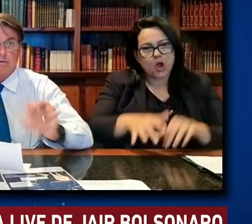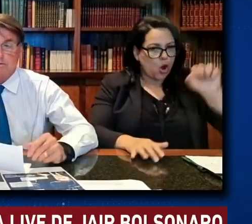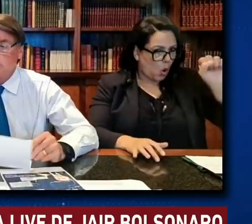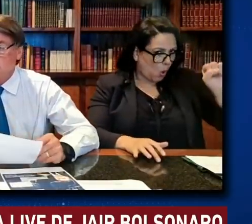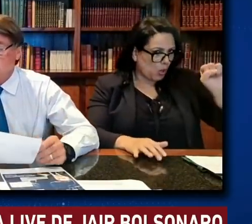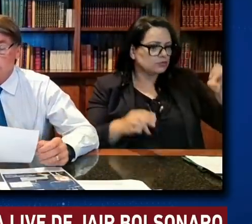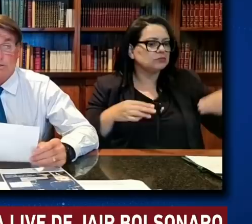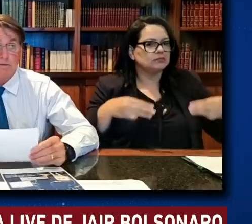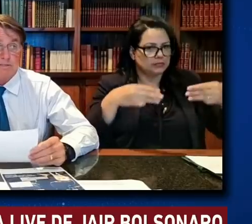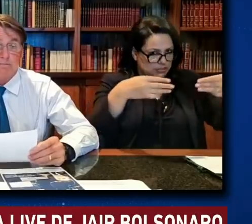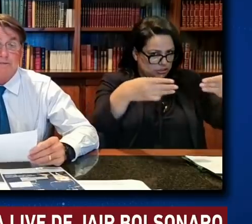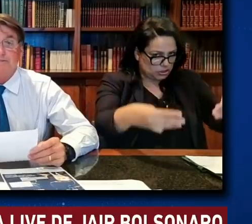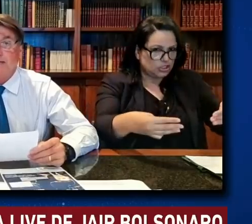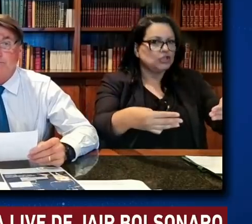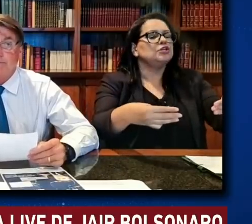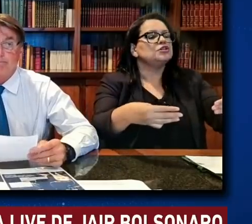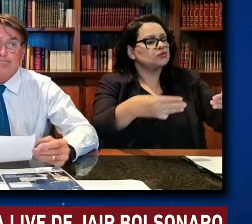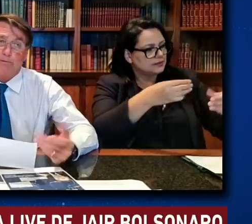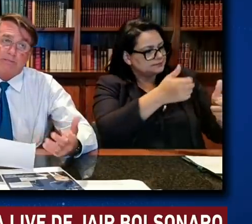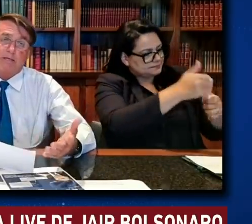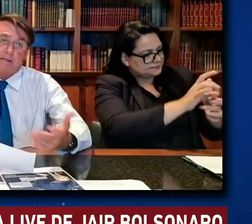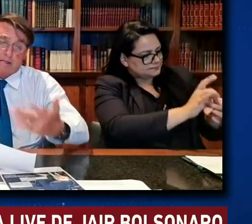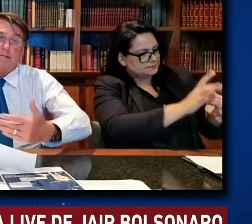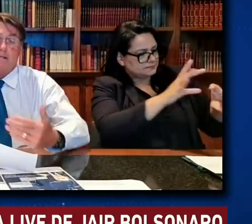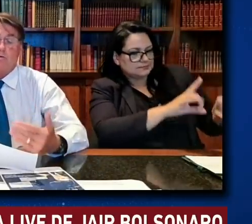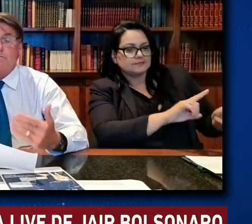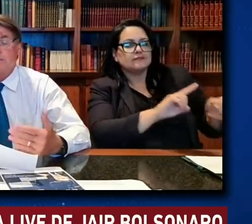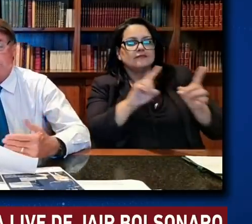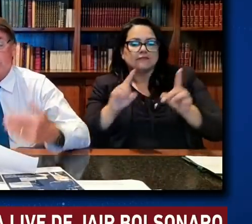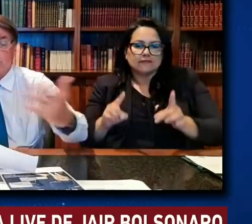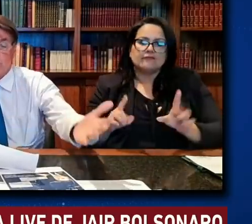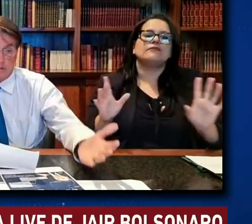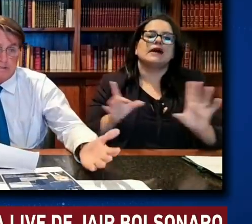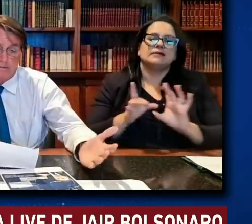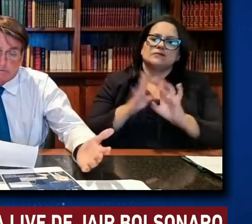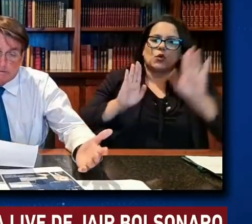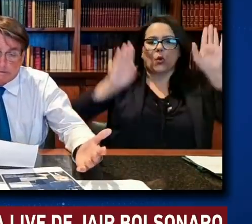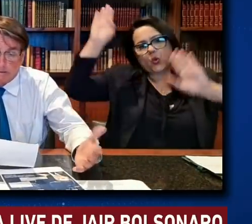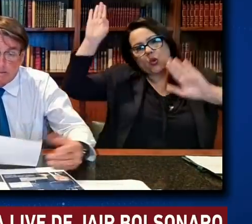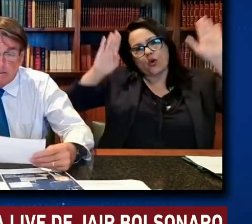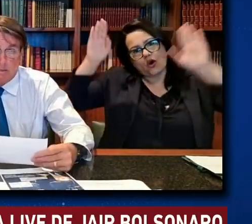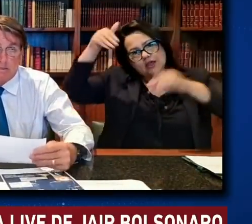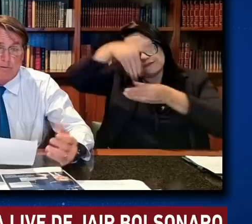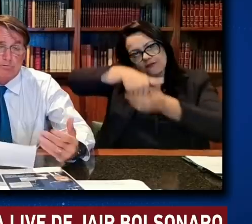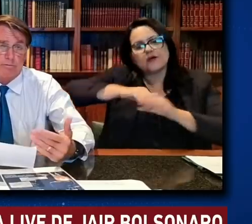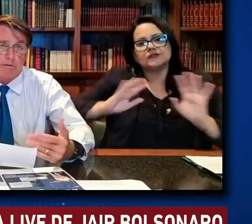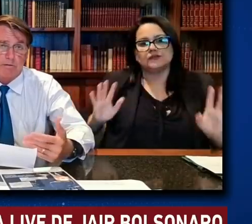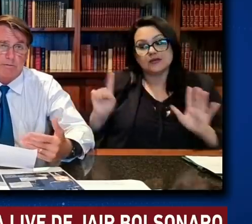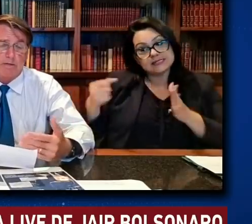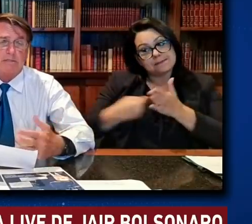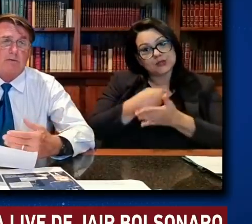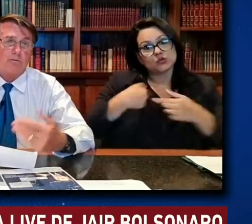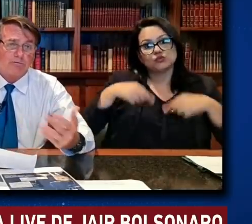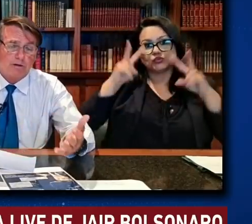aí o seu respectivo ministério para poder se descompatibilizar e concorrer às eleições, né? Você perguntou para mim